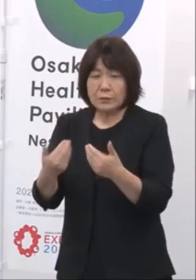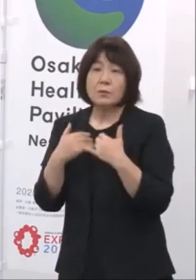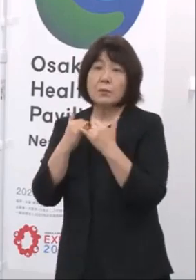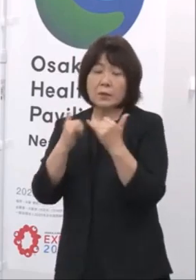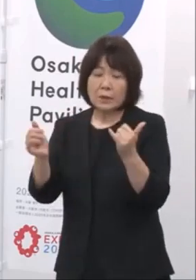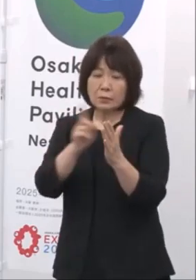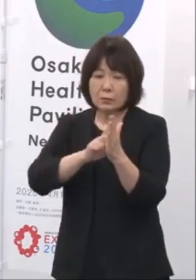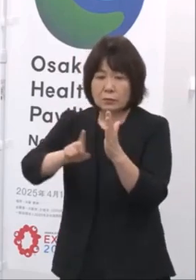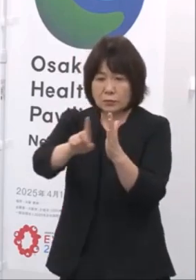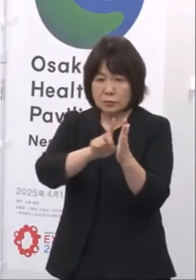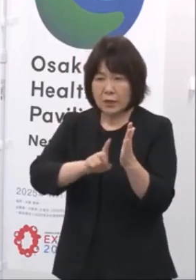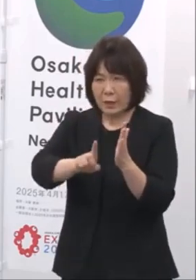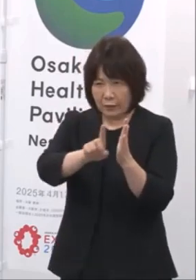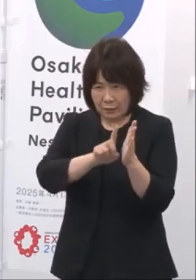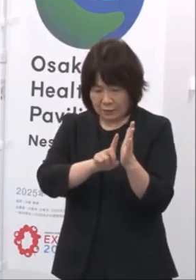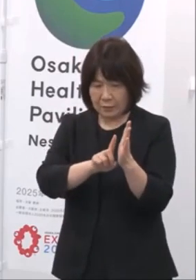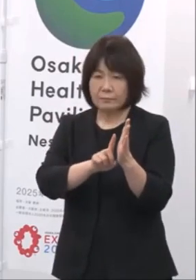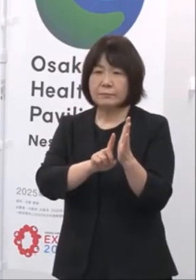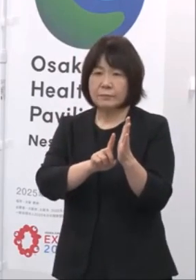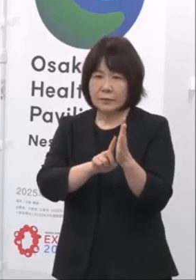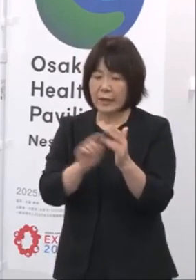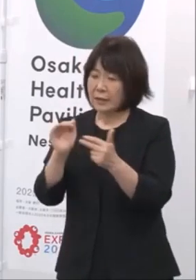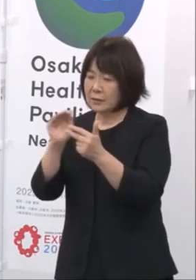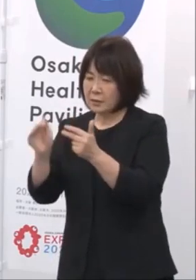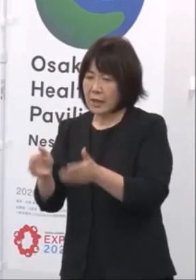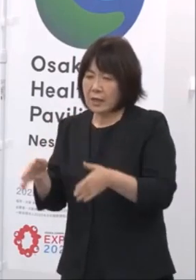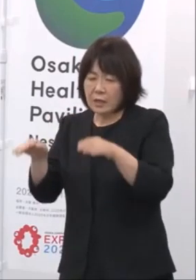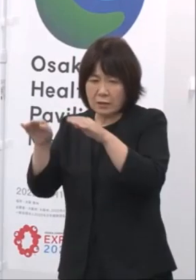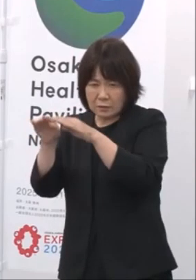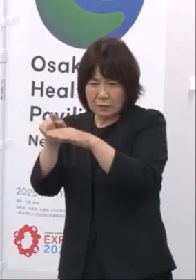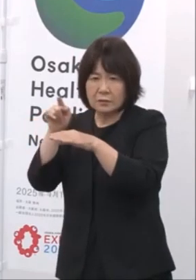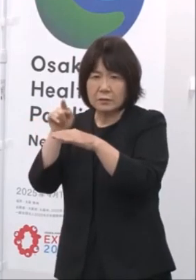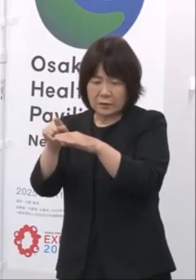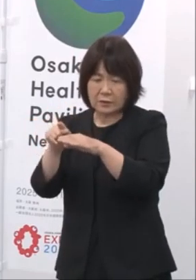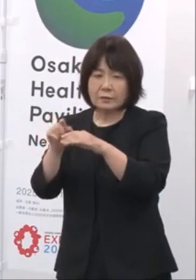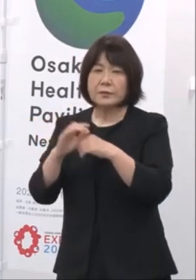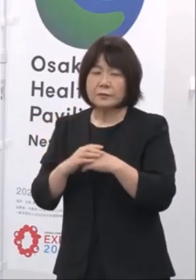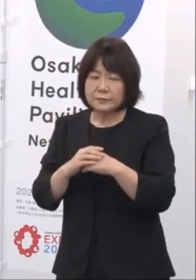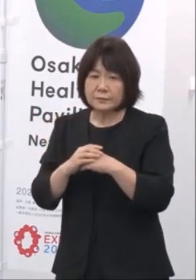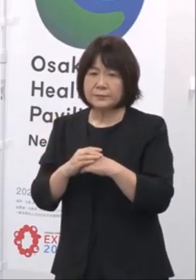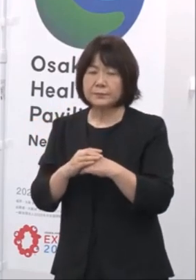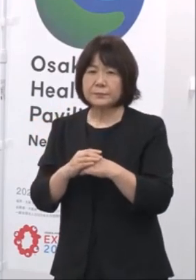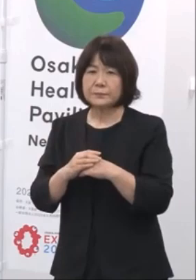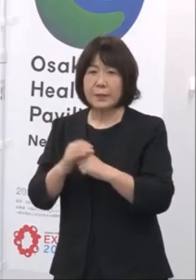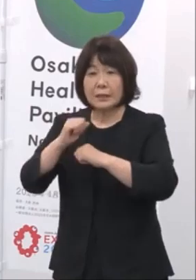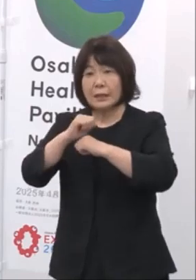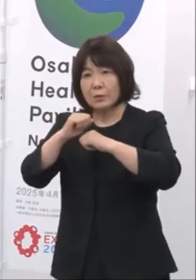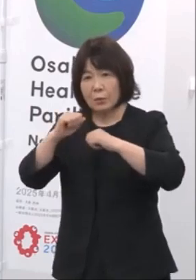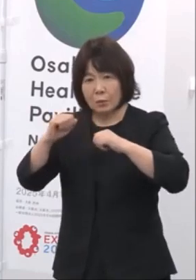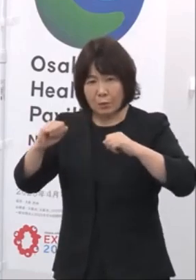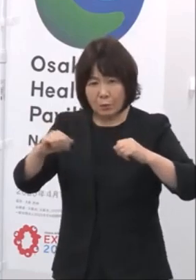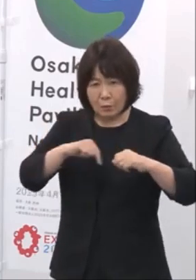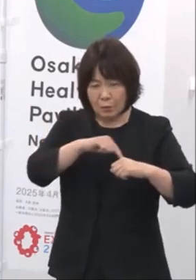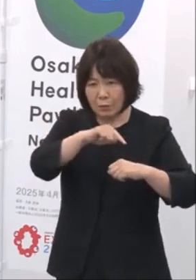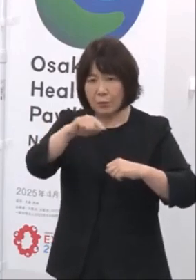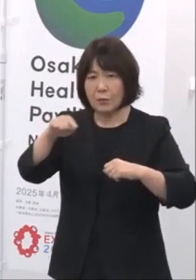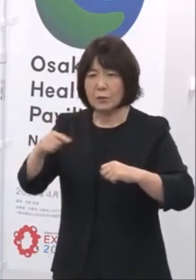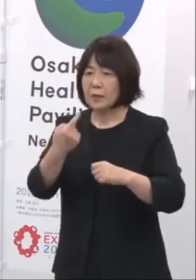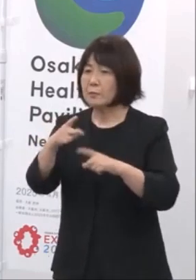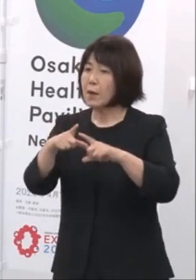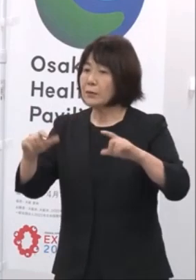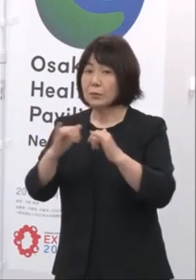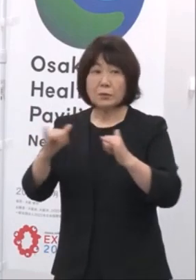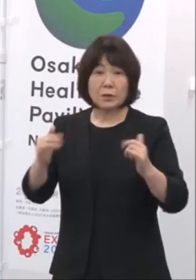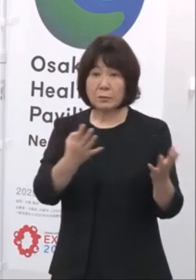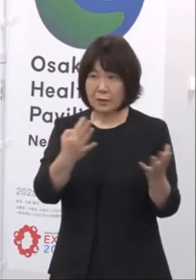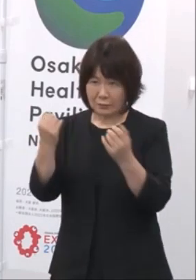先して、この施設であったり、そして、まあ、広くは一般の方もたくさんい